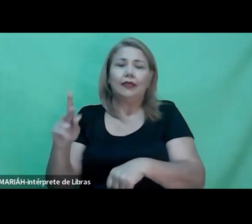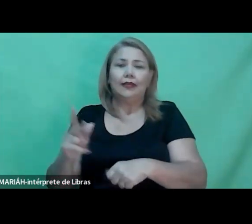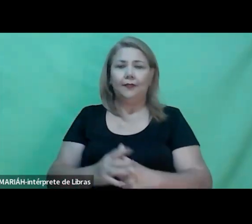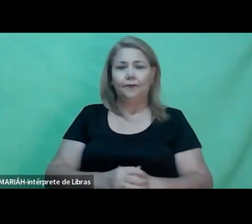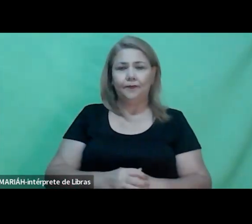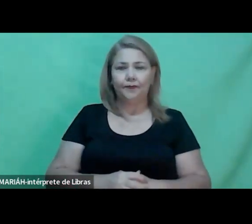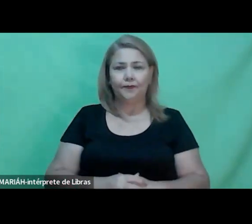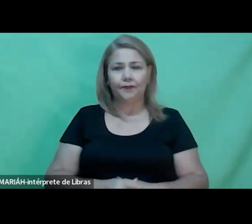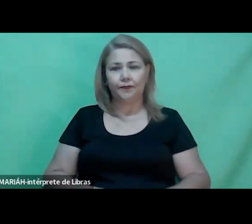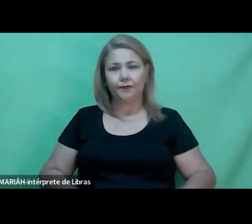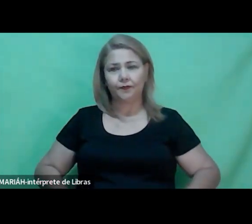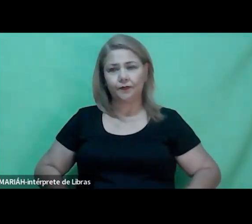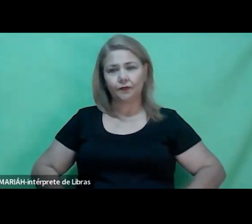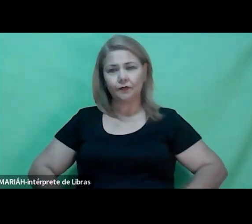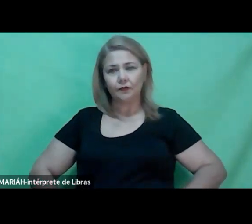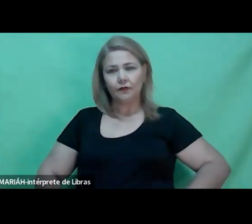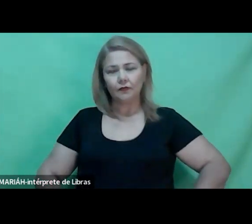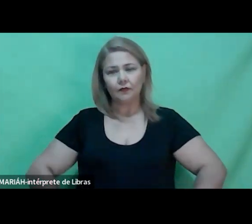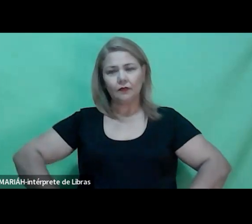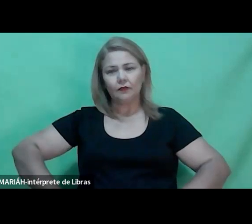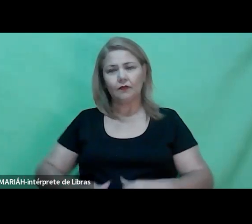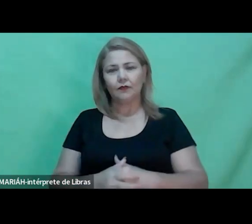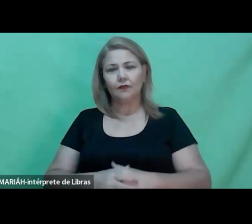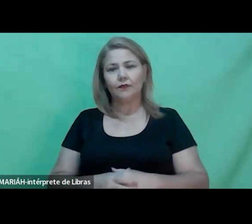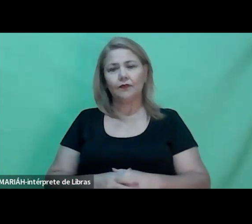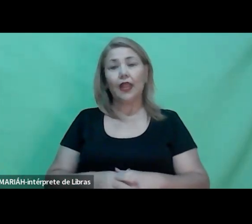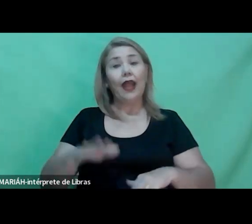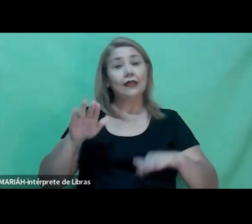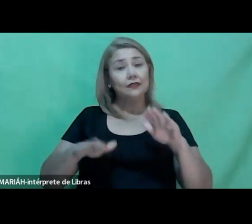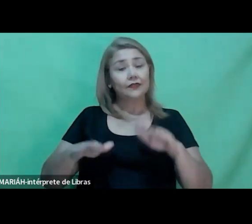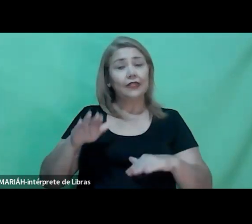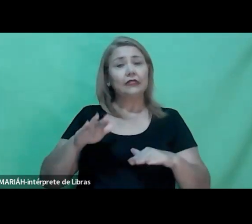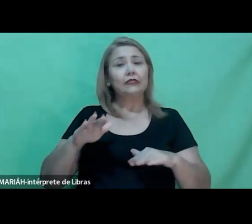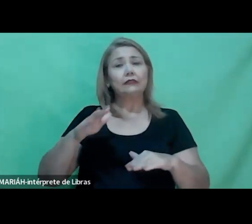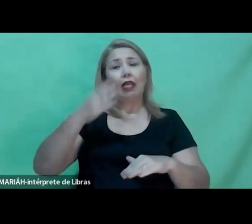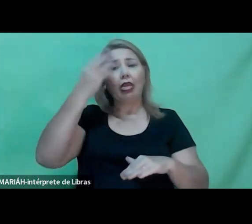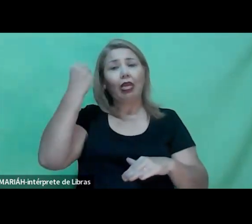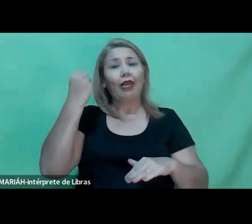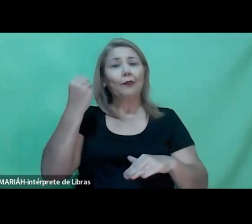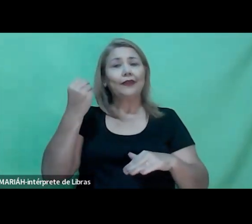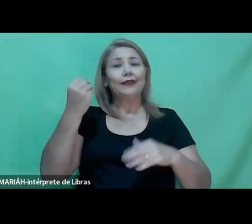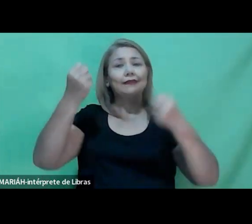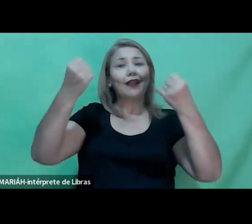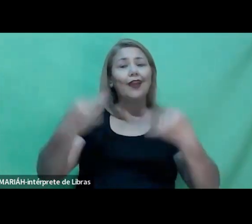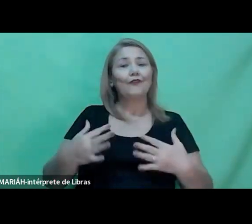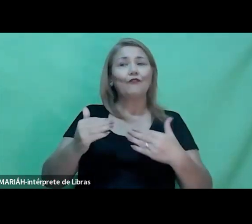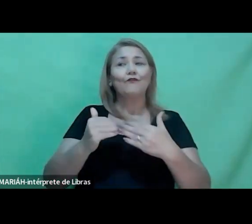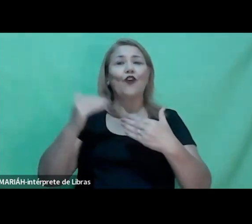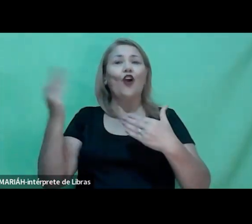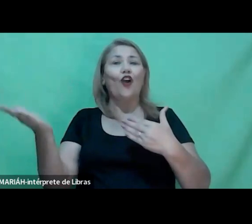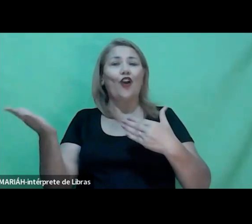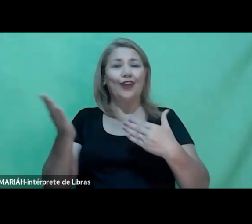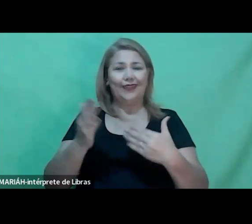eh A veces olvidamos describir los exteriores sí eh que permitan recordar